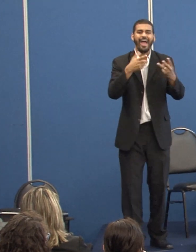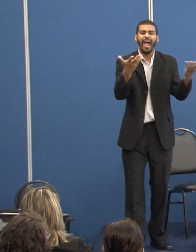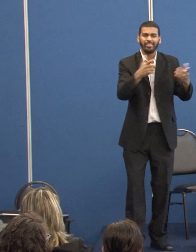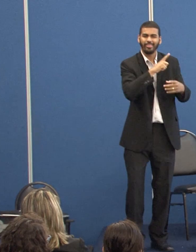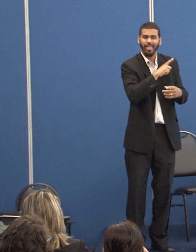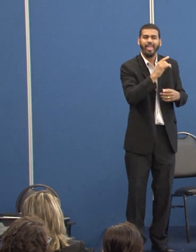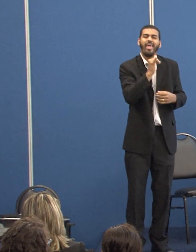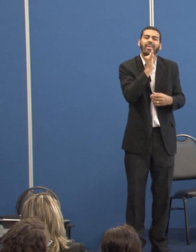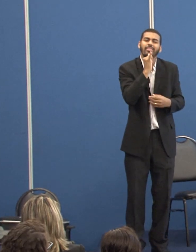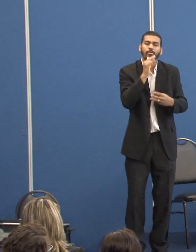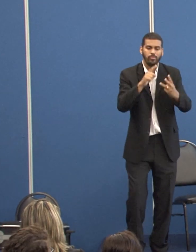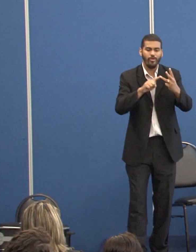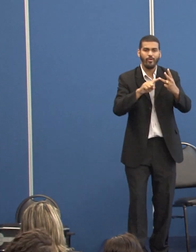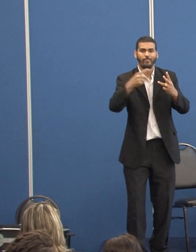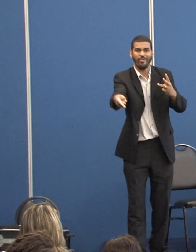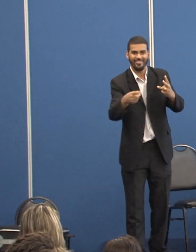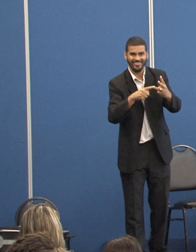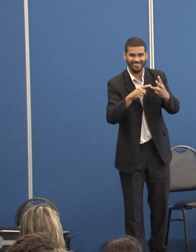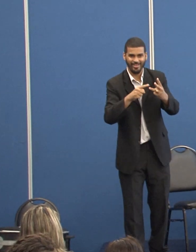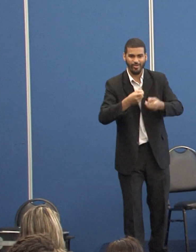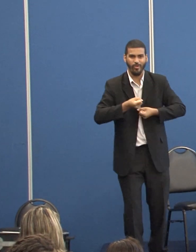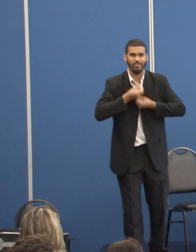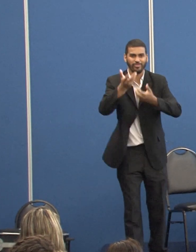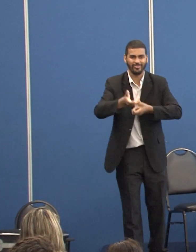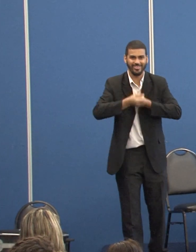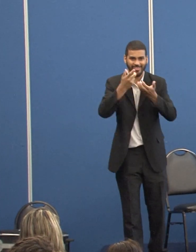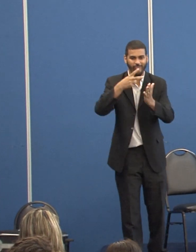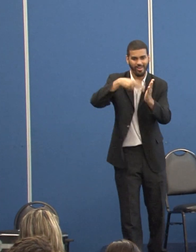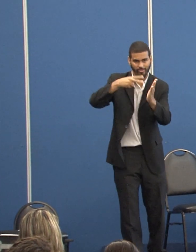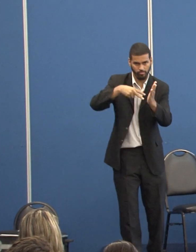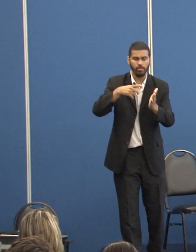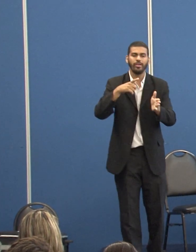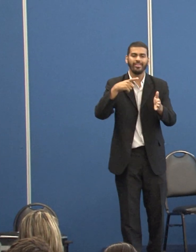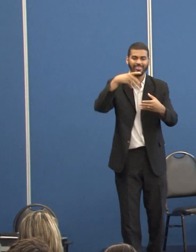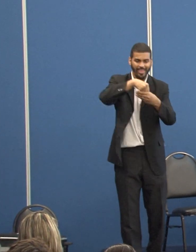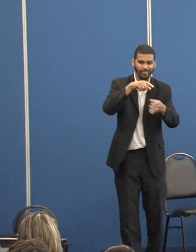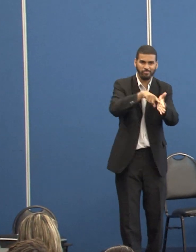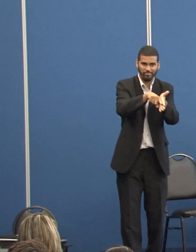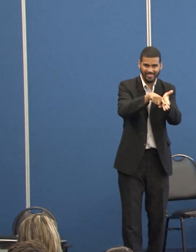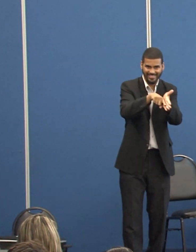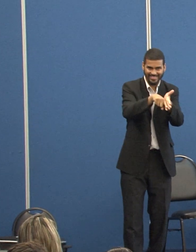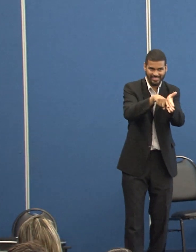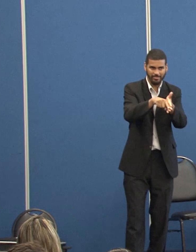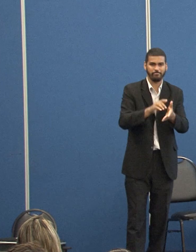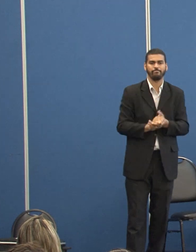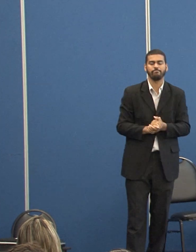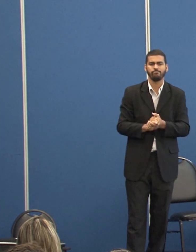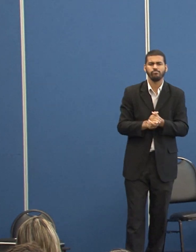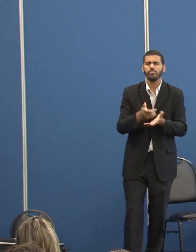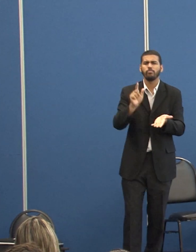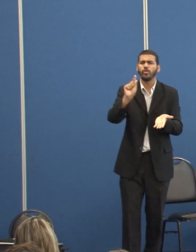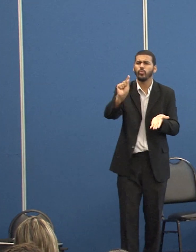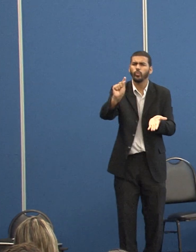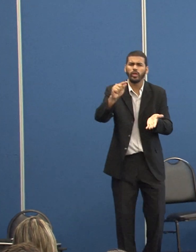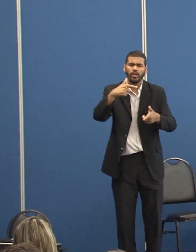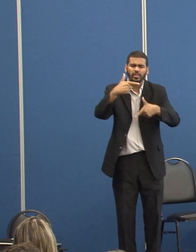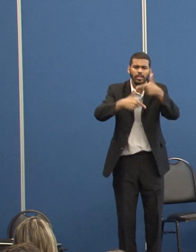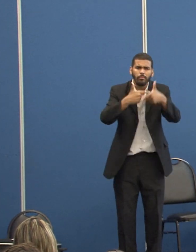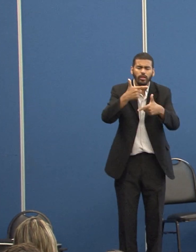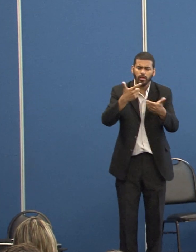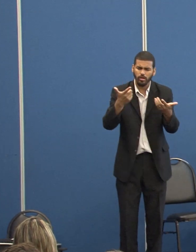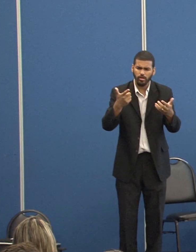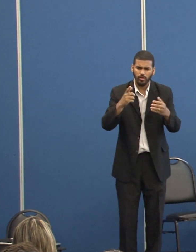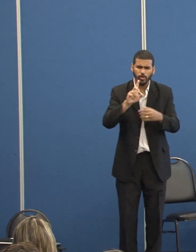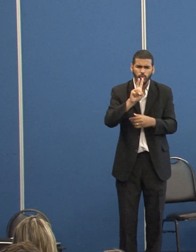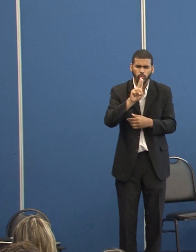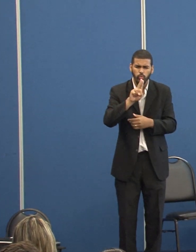nós fomos realizando dentro da nossa pesquisa. E aí, o que é trabalhar essa unidade? Né?